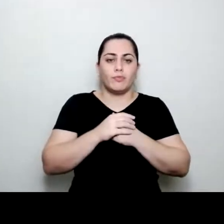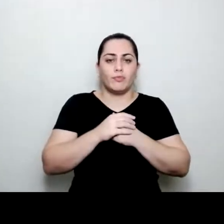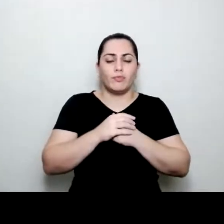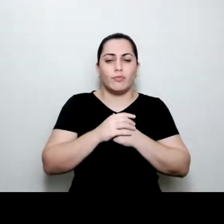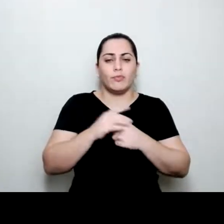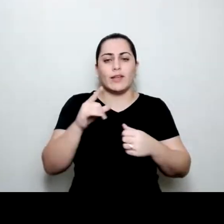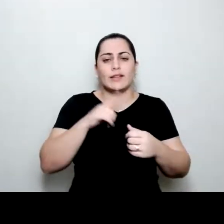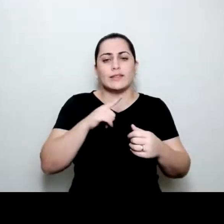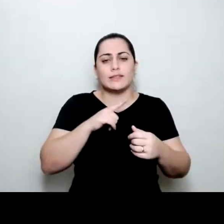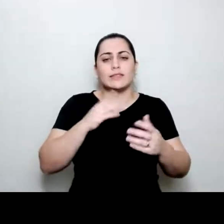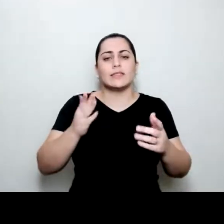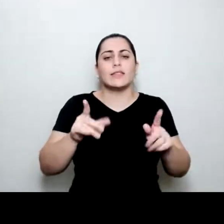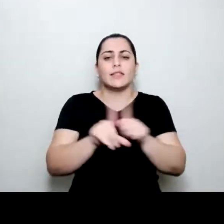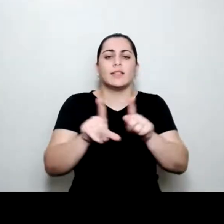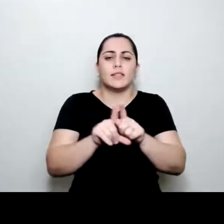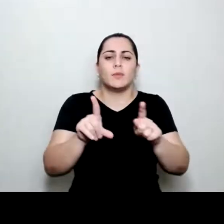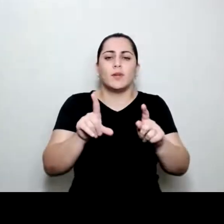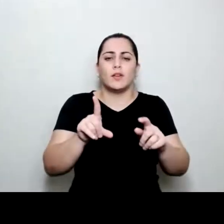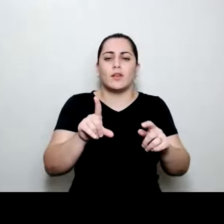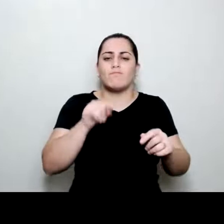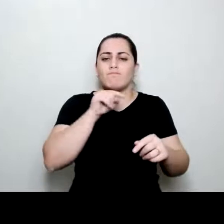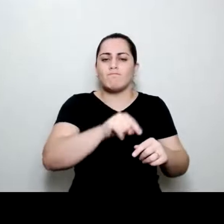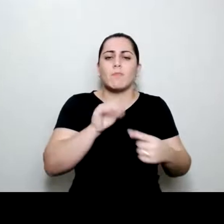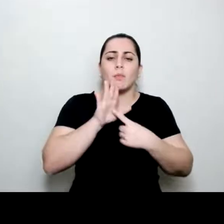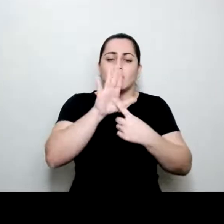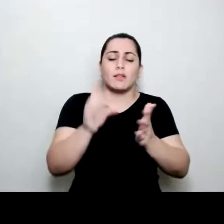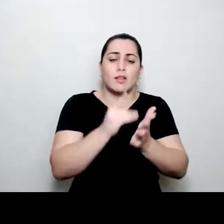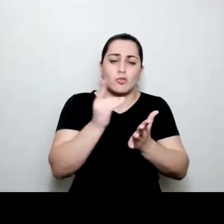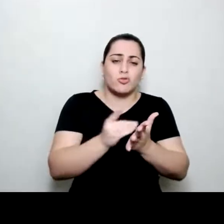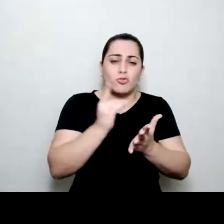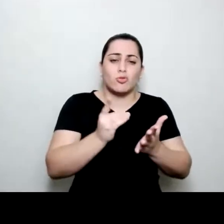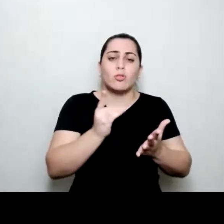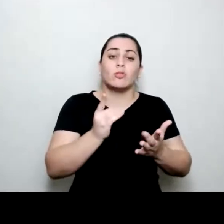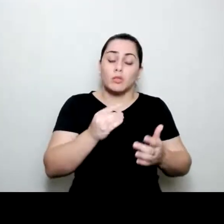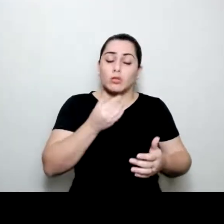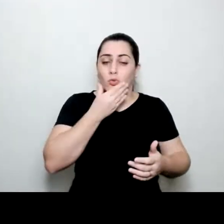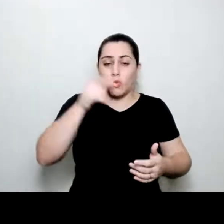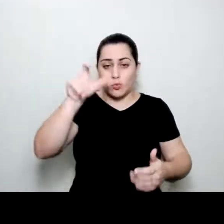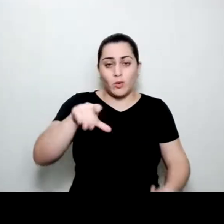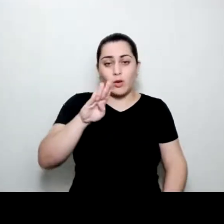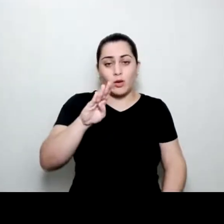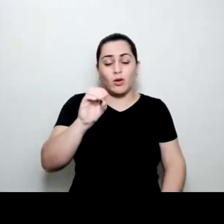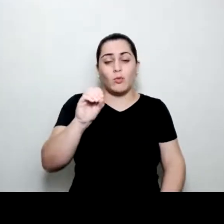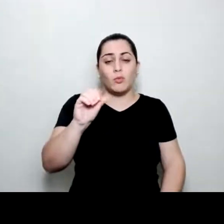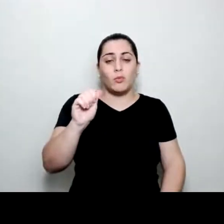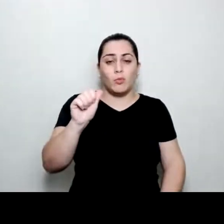uma reificação dos dicionários, então. E Boas foi o